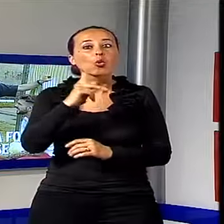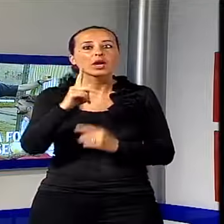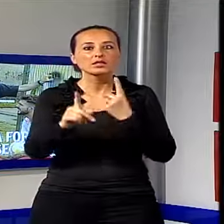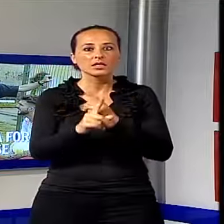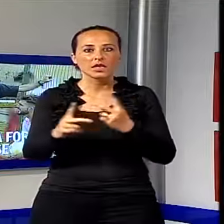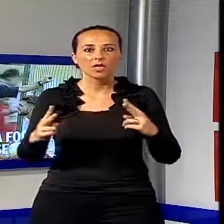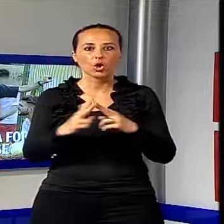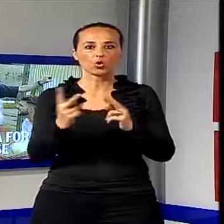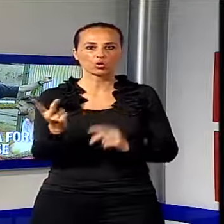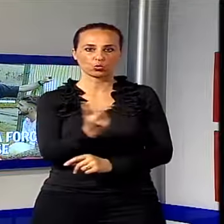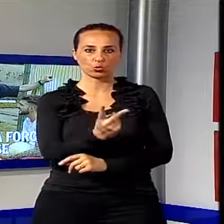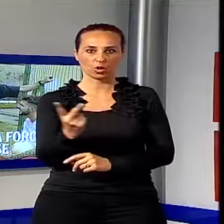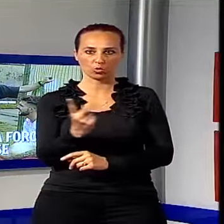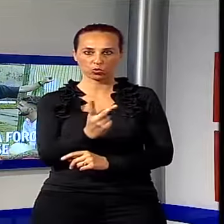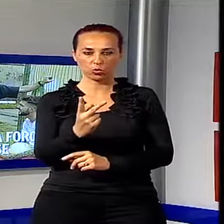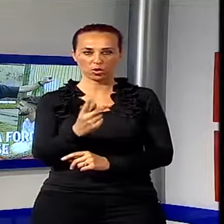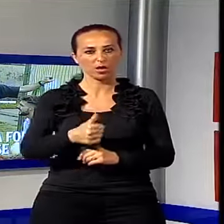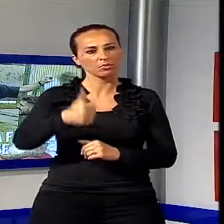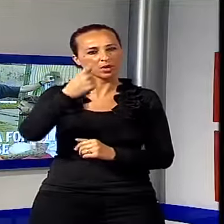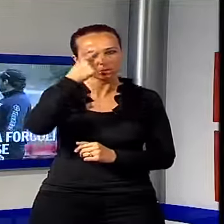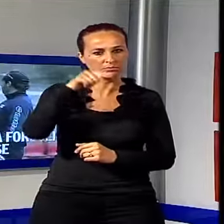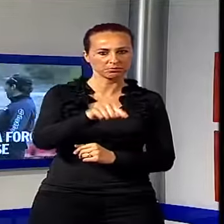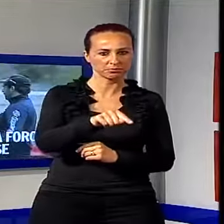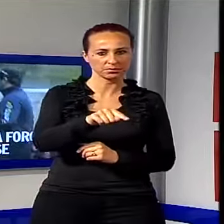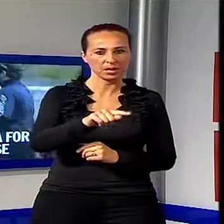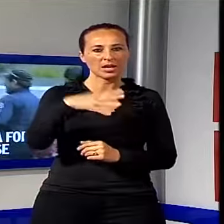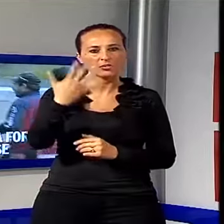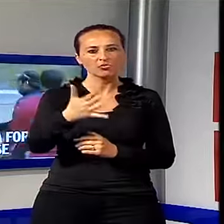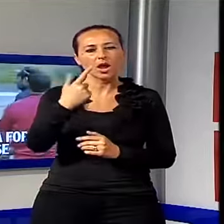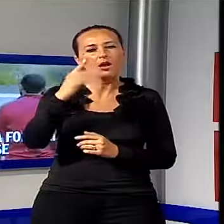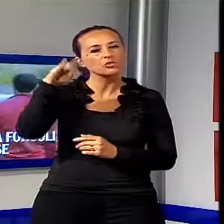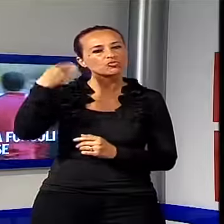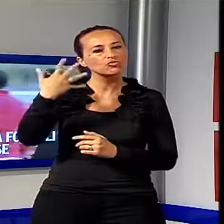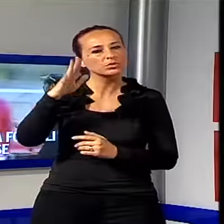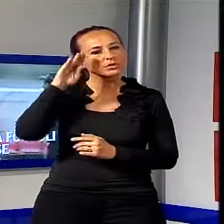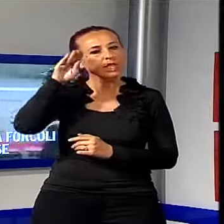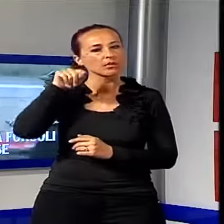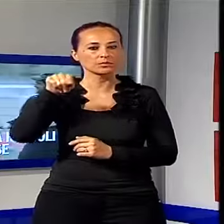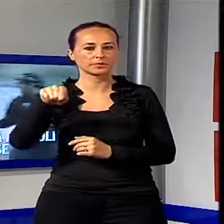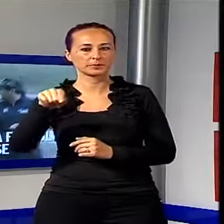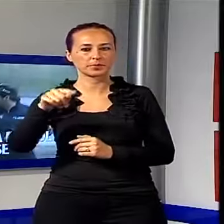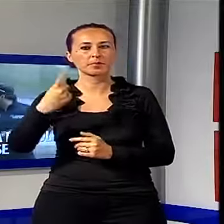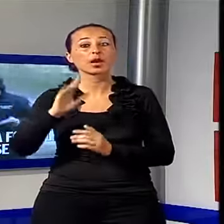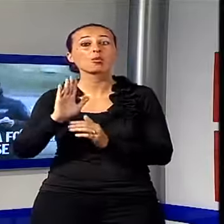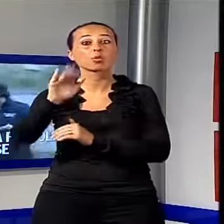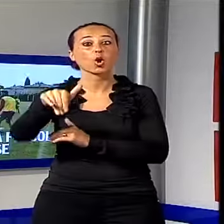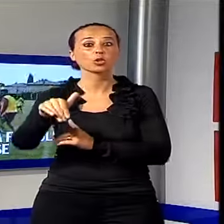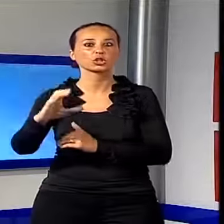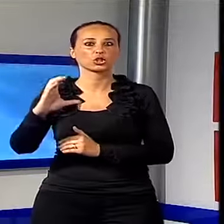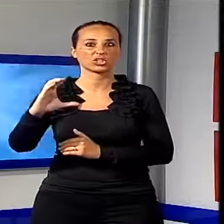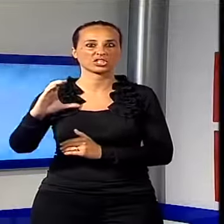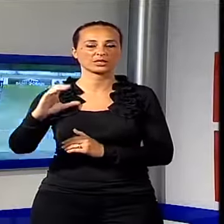deve prima pensare alla pratica a Forcoli, ma è già proiettata alla sfida che vale la promozione in Città. Verso